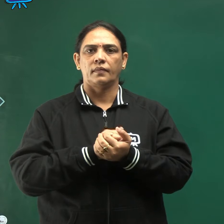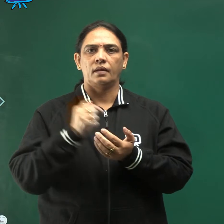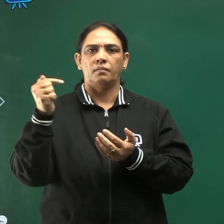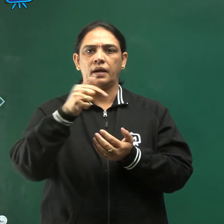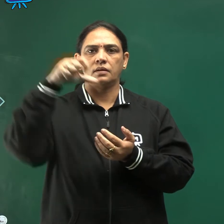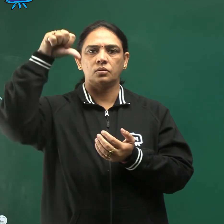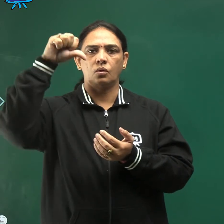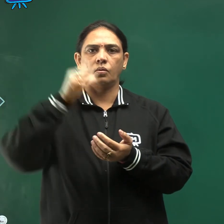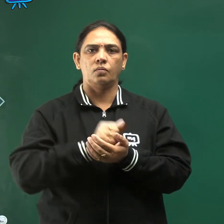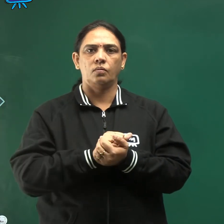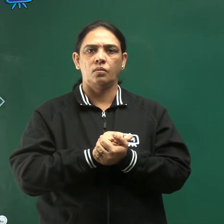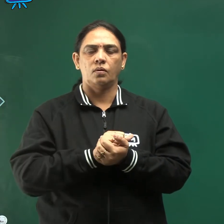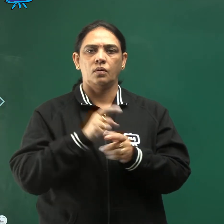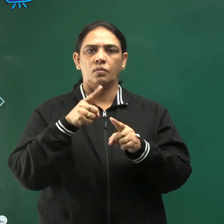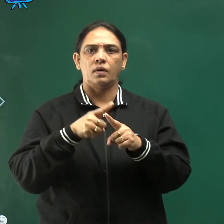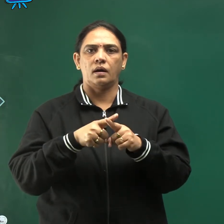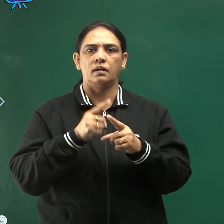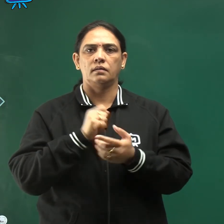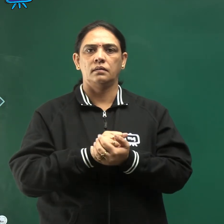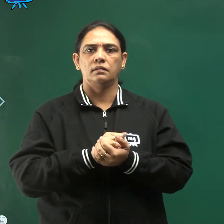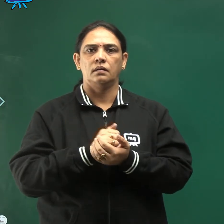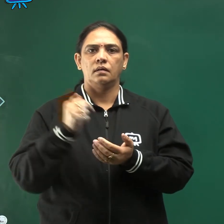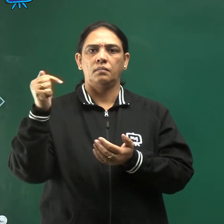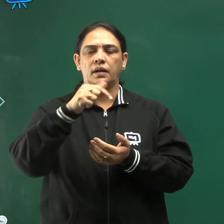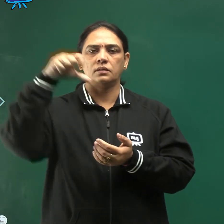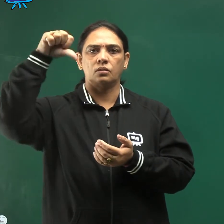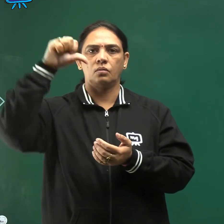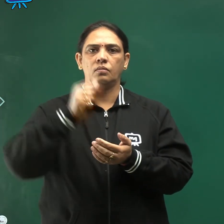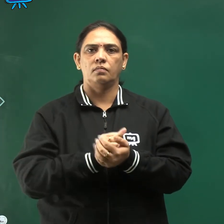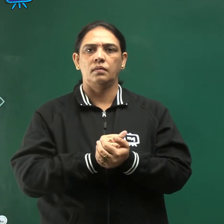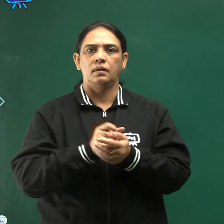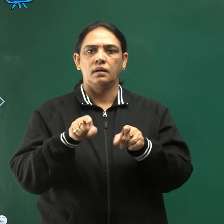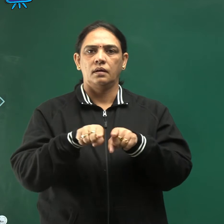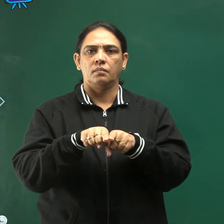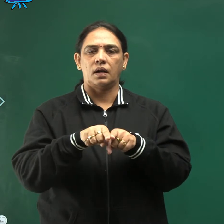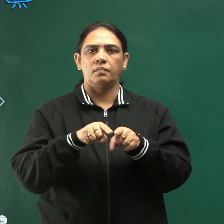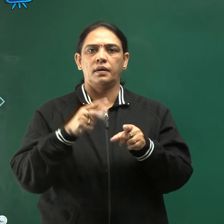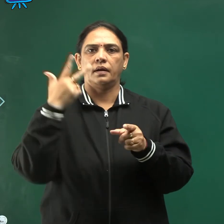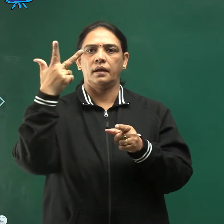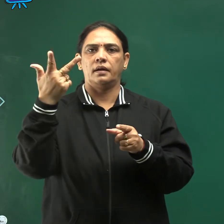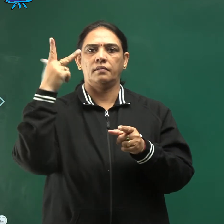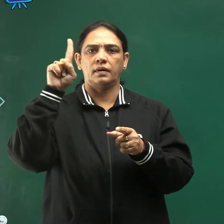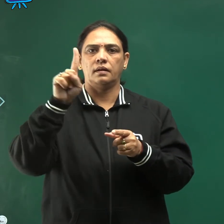-9 गुणा -9 बराबर 81,